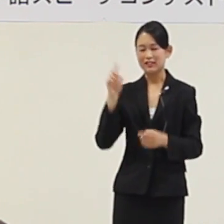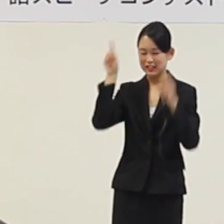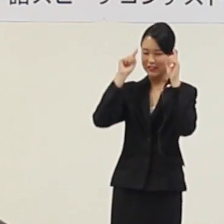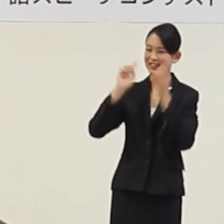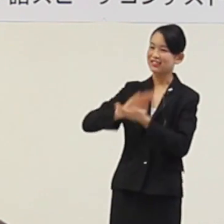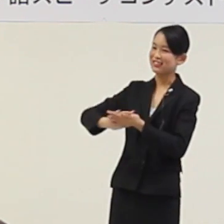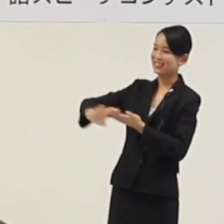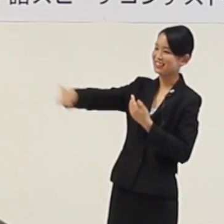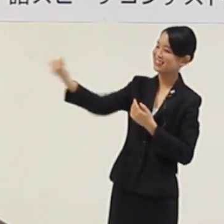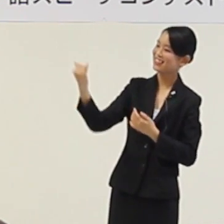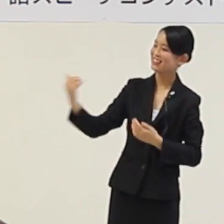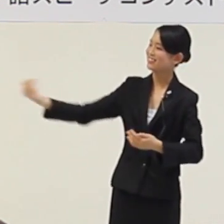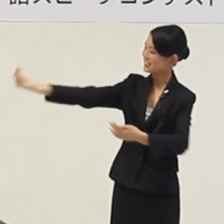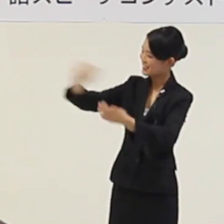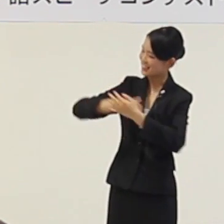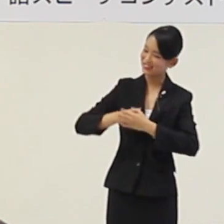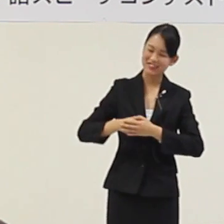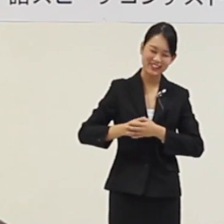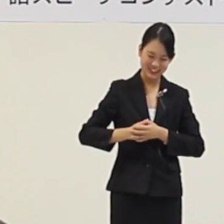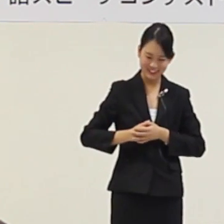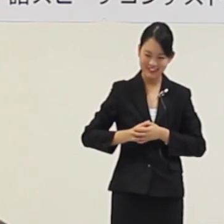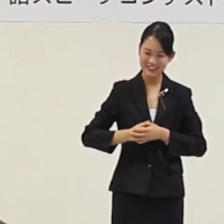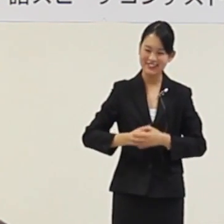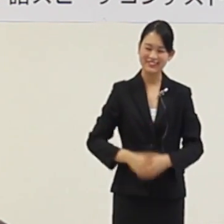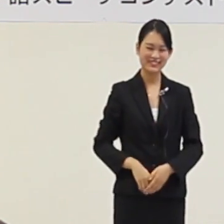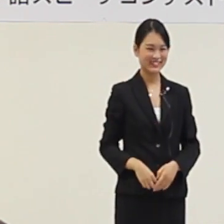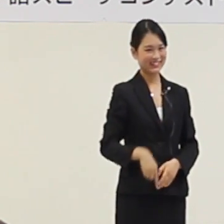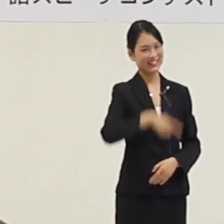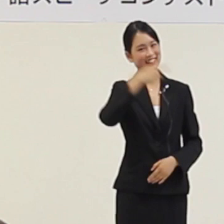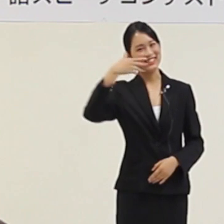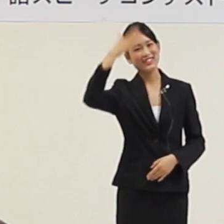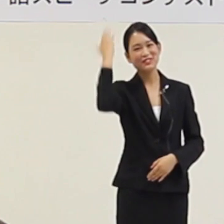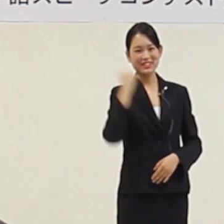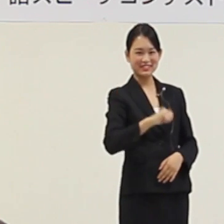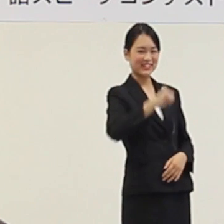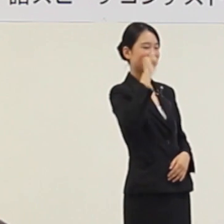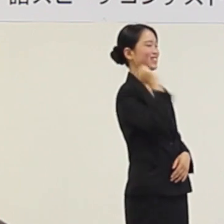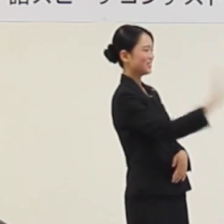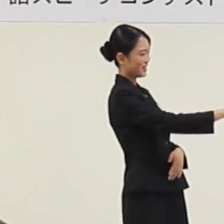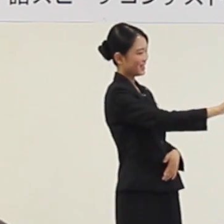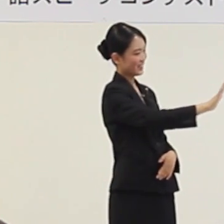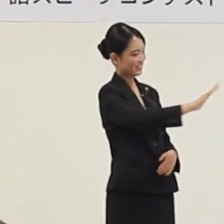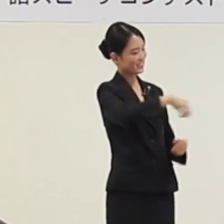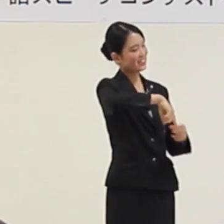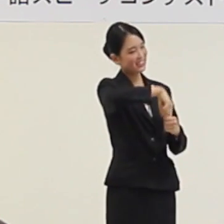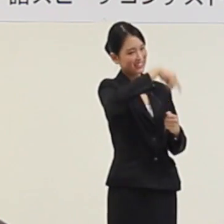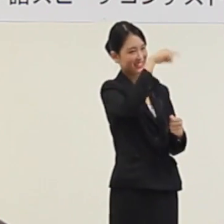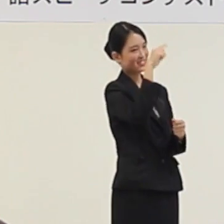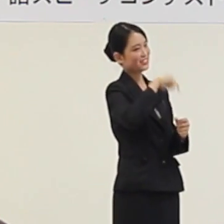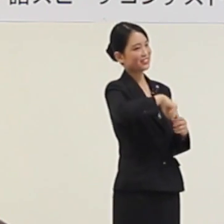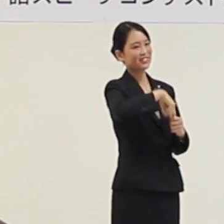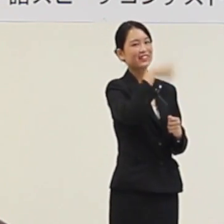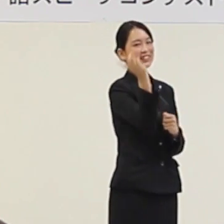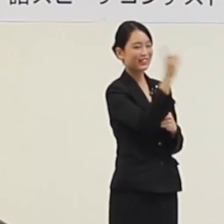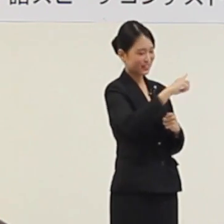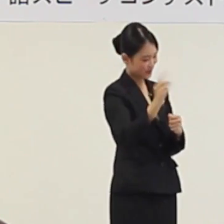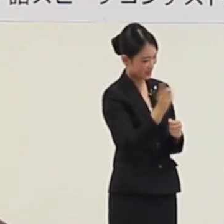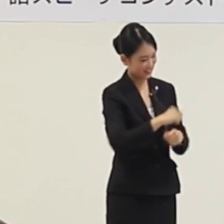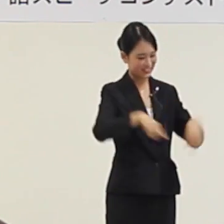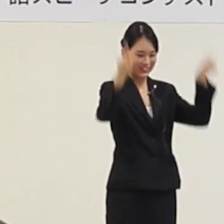鬼は、これは綺麗な女だ、笑っていくとしよう。一寸法師は、待て。刀を振り回すと